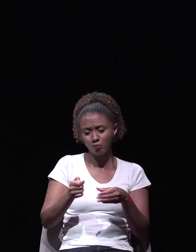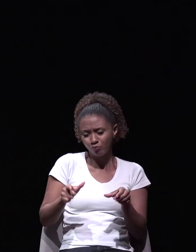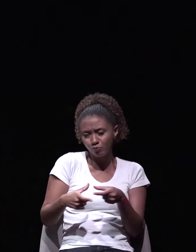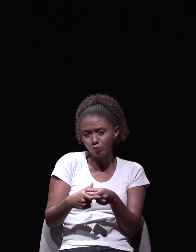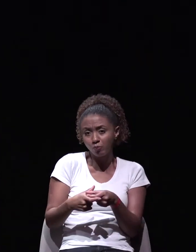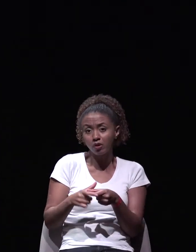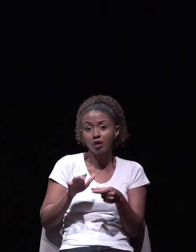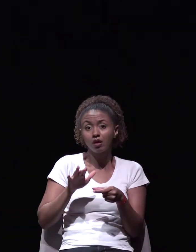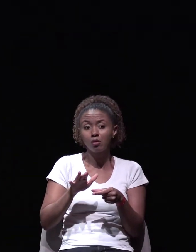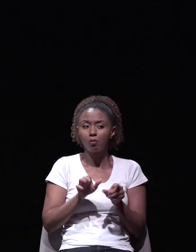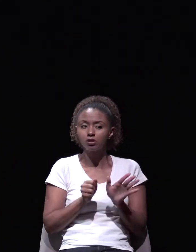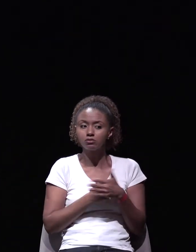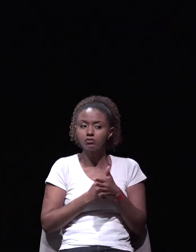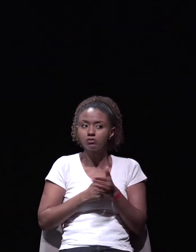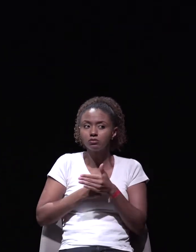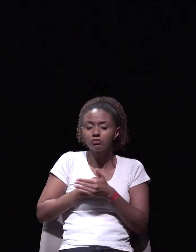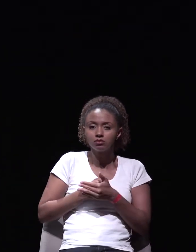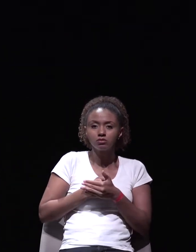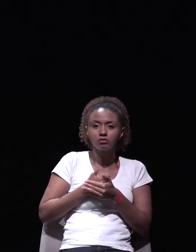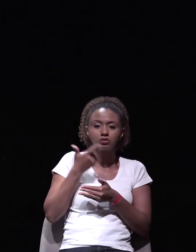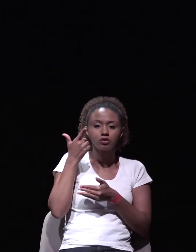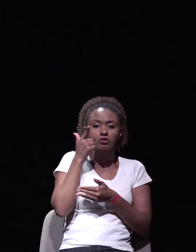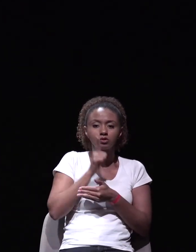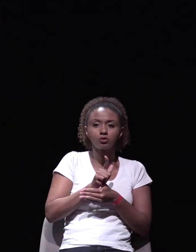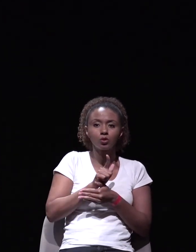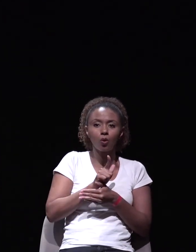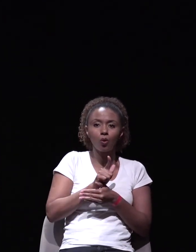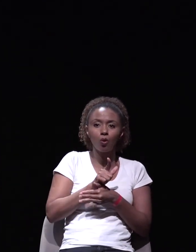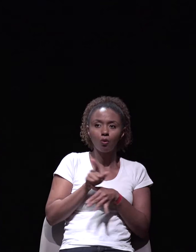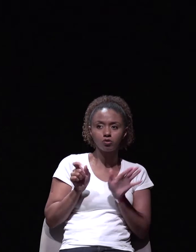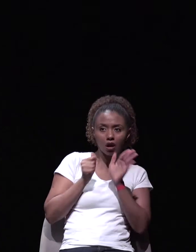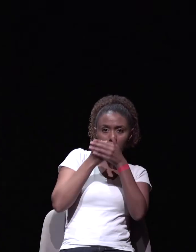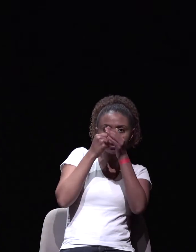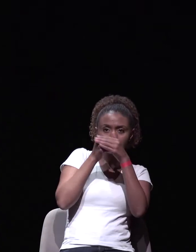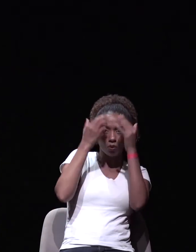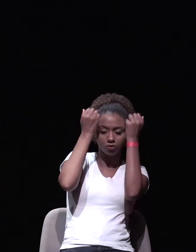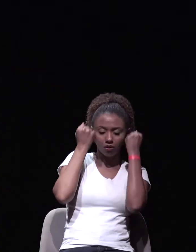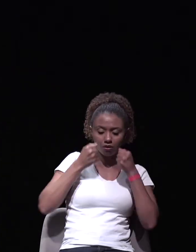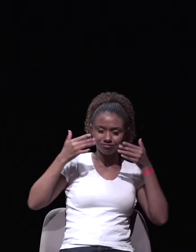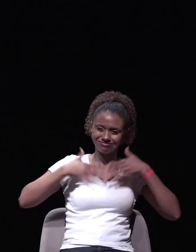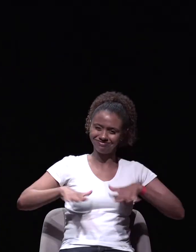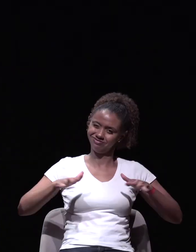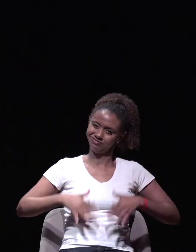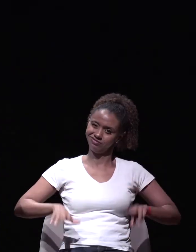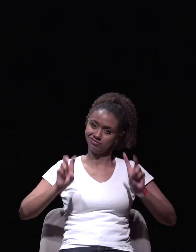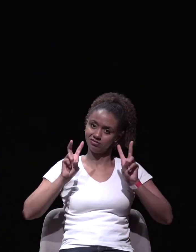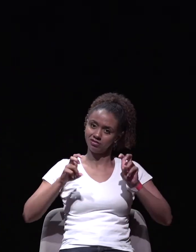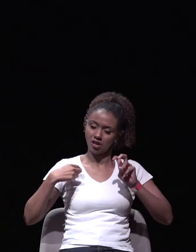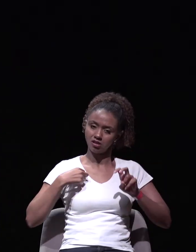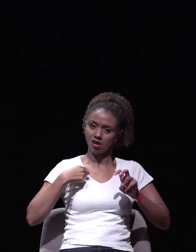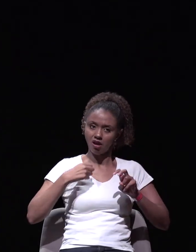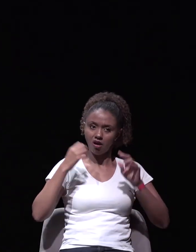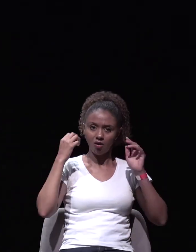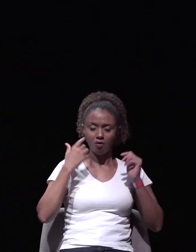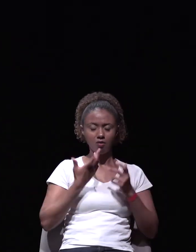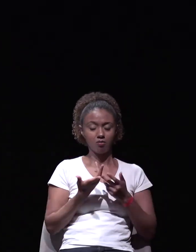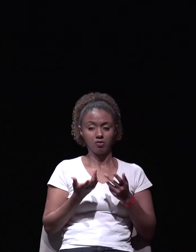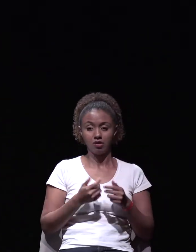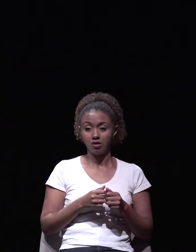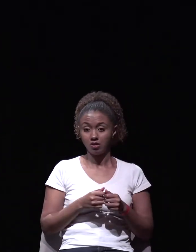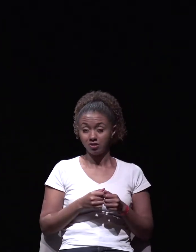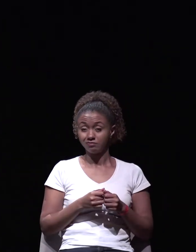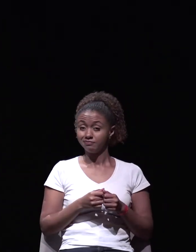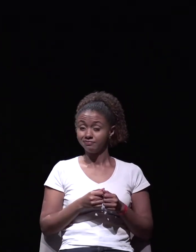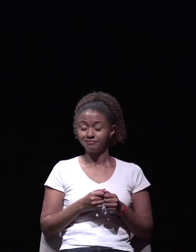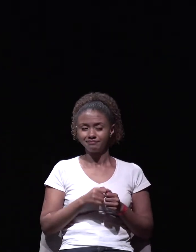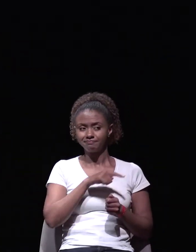né, garantindo o seu anonimato por essa fantasia, né, por essas roupas com os capuzes. Quer dizer,